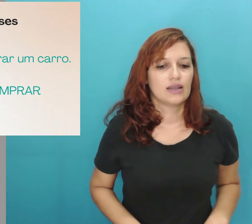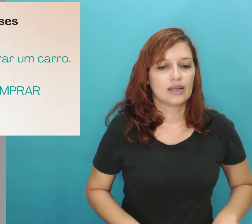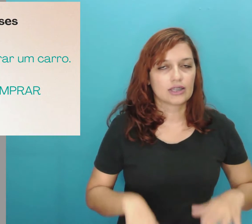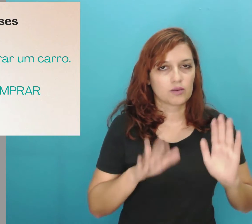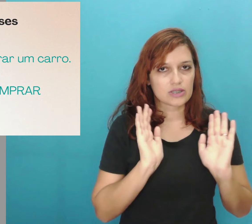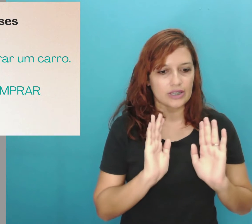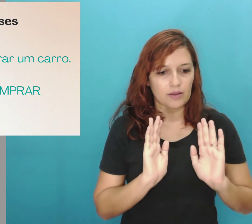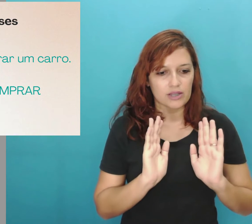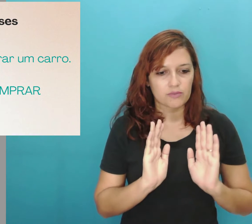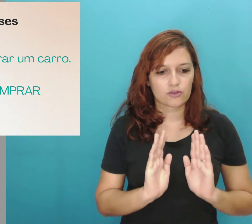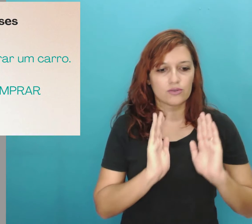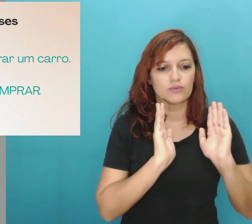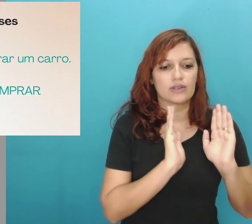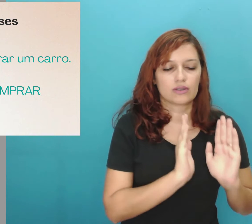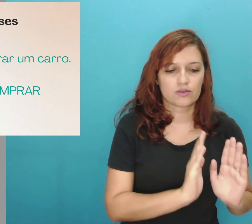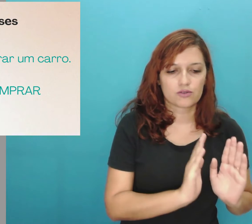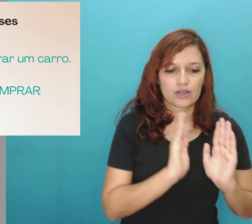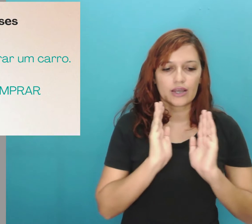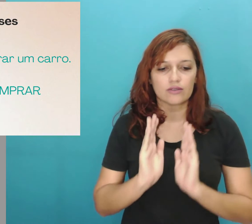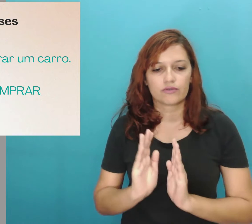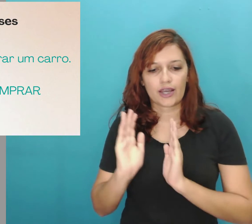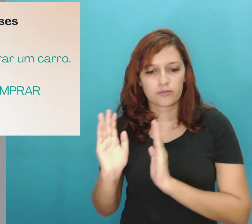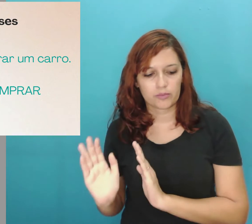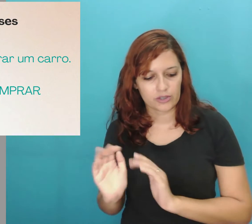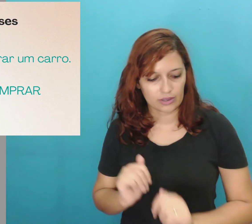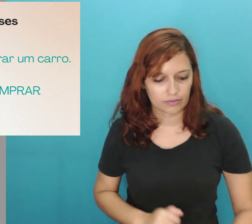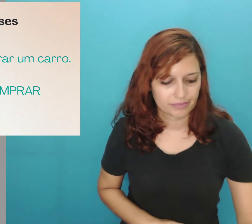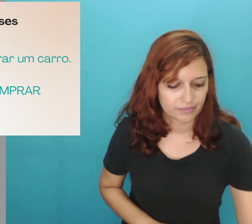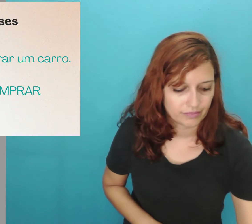Então, eu segui a mesma estrutura: sujeito, verbo, objeto.